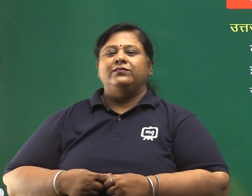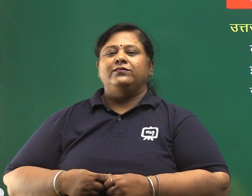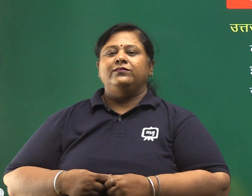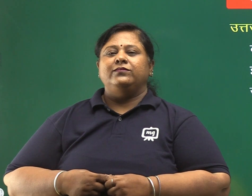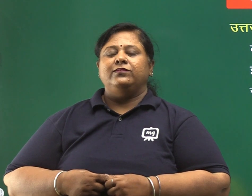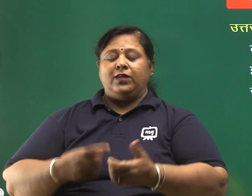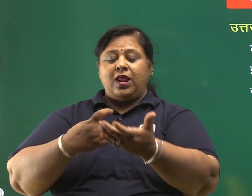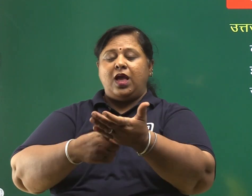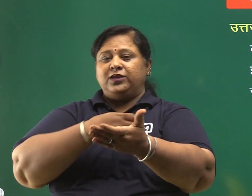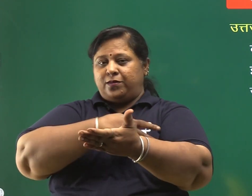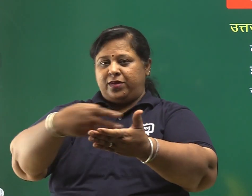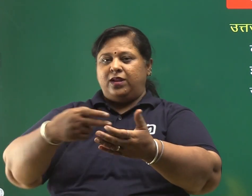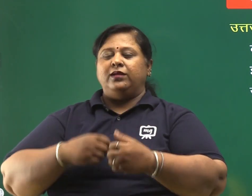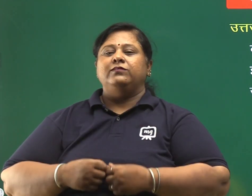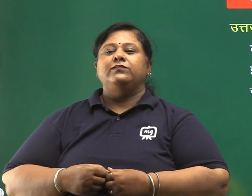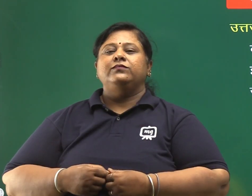राजप्पा ने